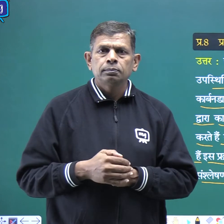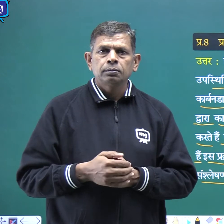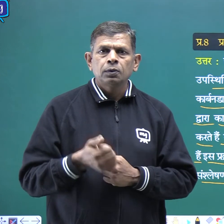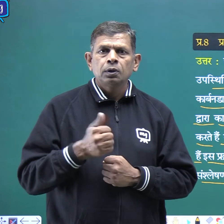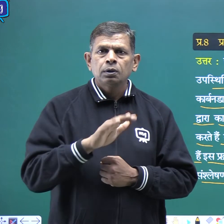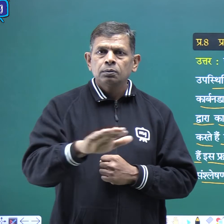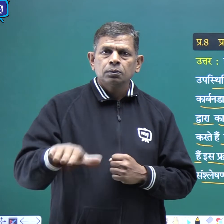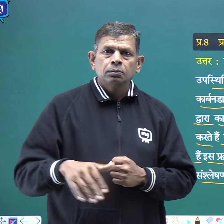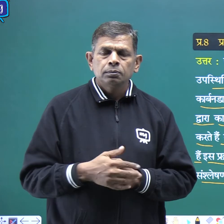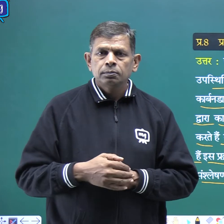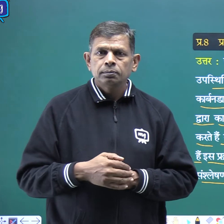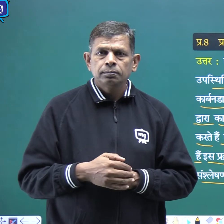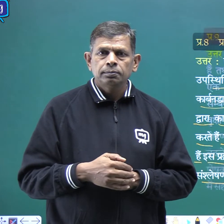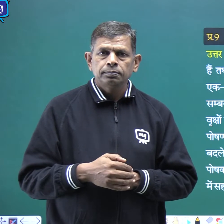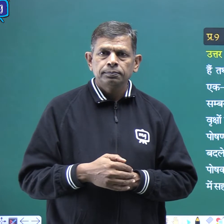ठीक है बच्चों।